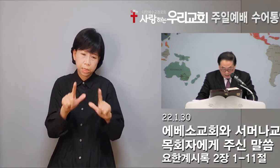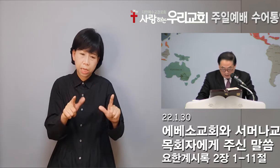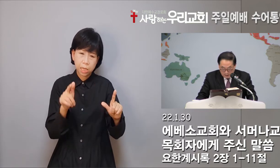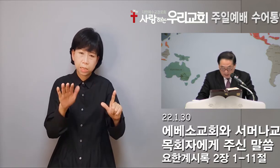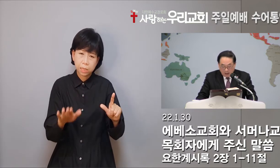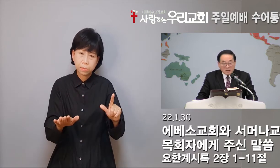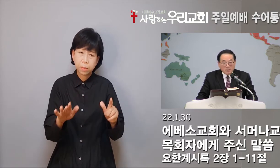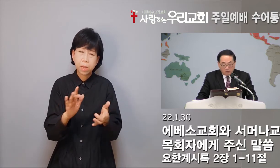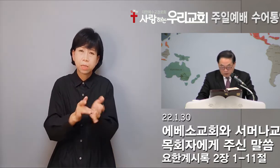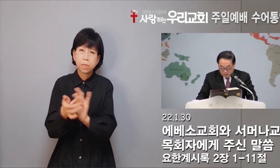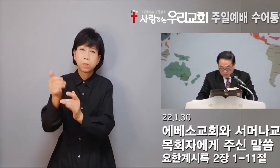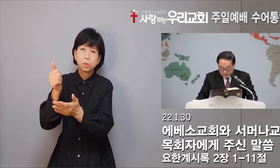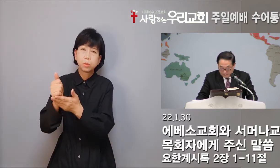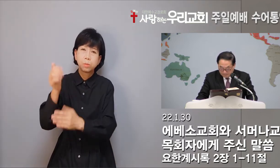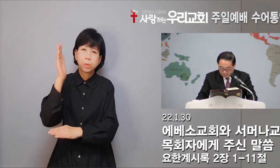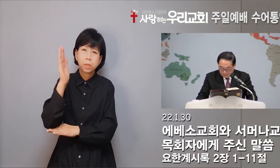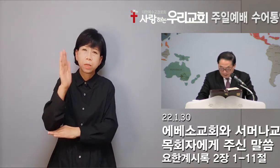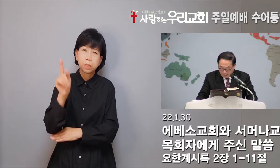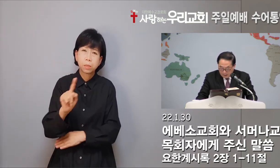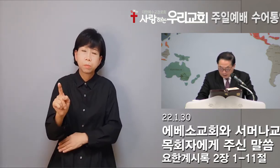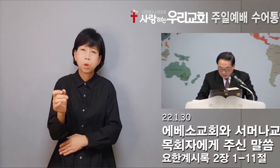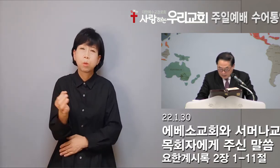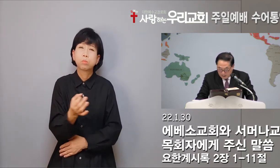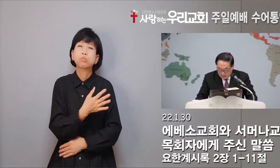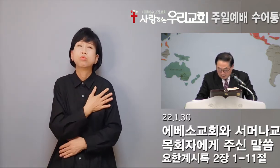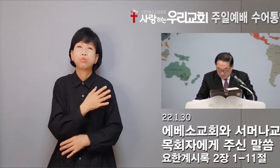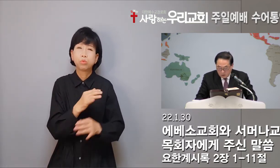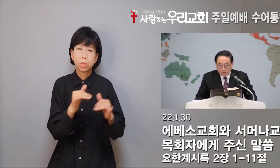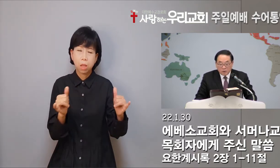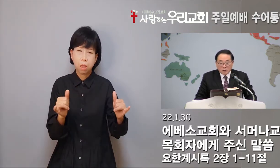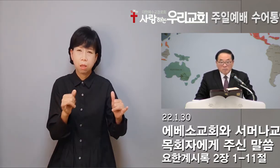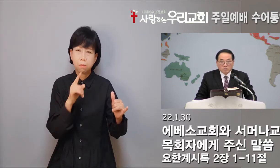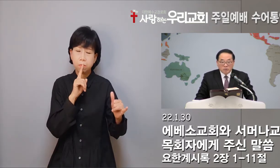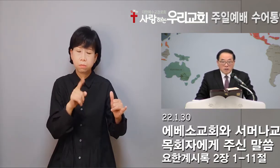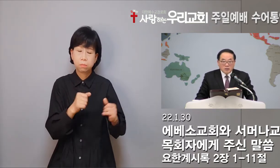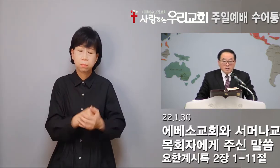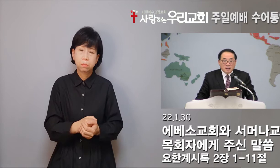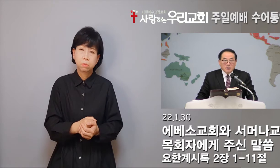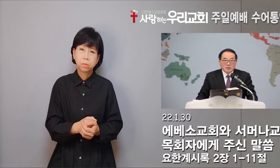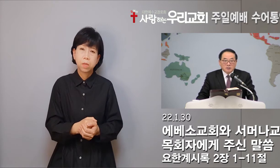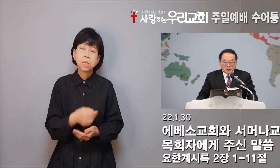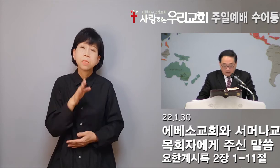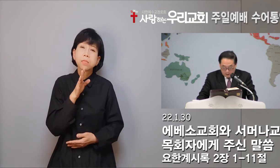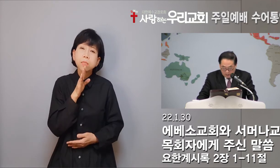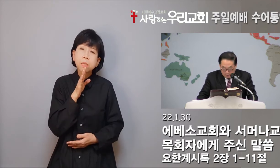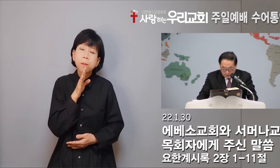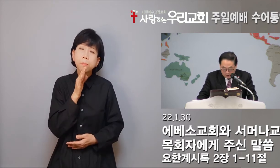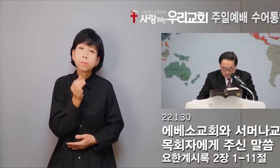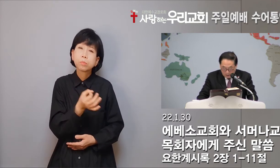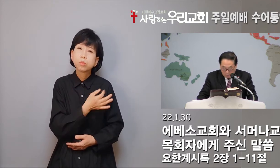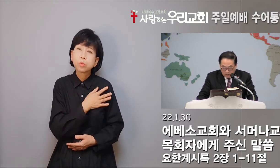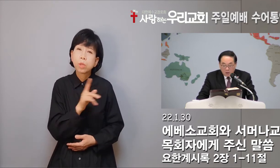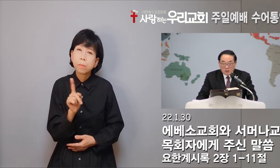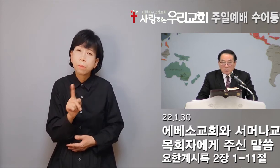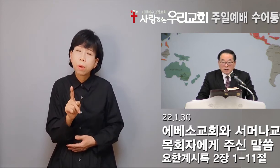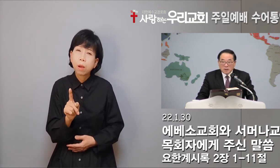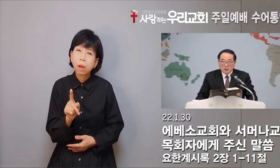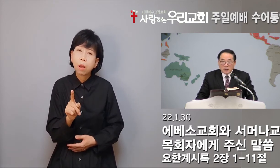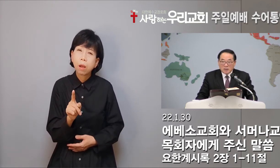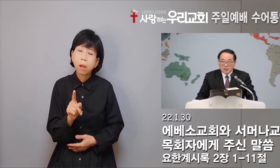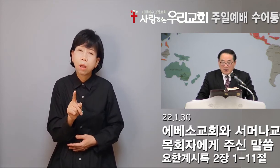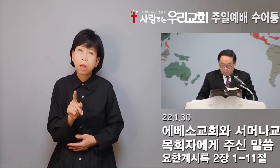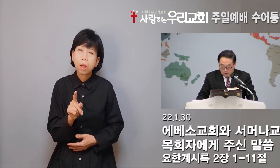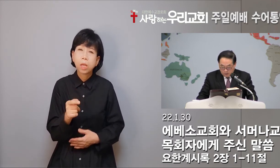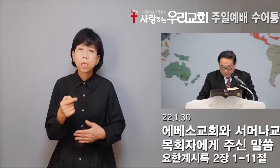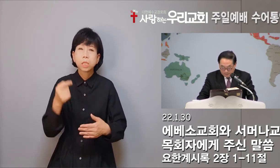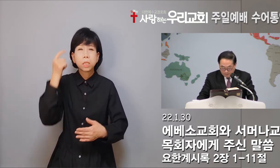자라 이렇게 말씀하고 있습니다. 인생의 참된 부여는 물질적인 데 있는 데 있지 않고 영적인